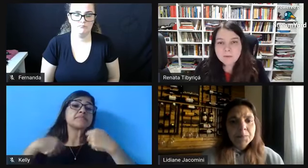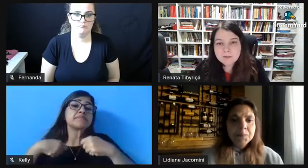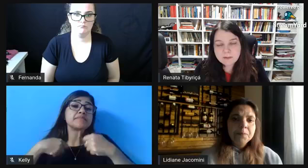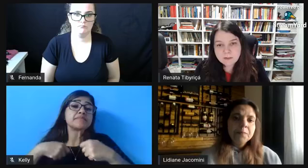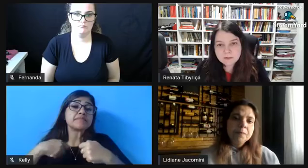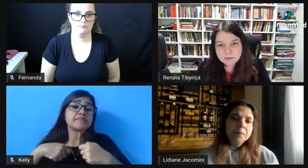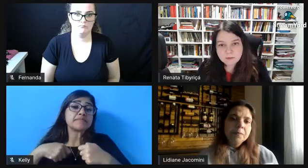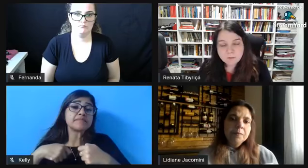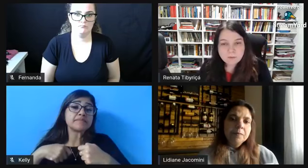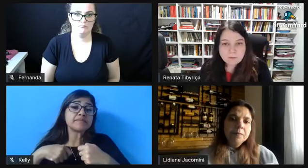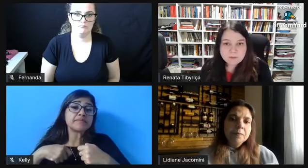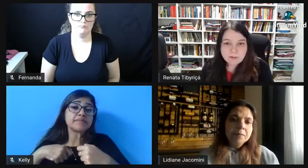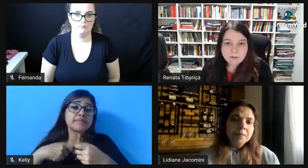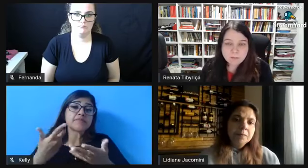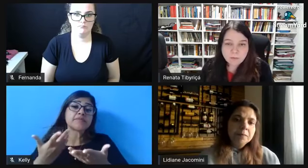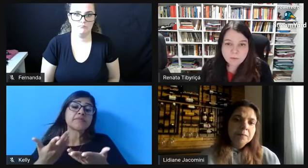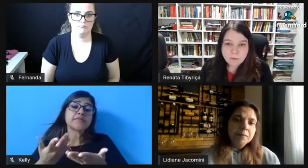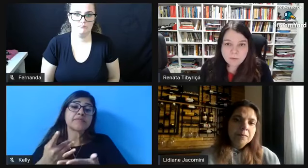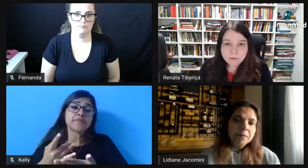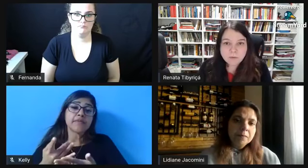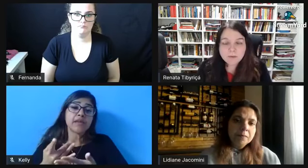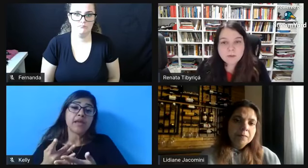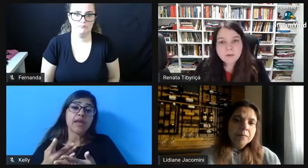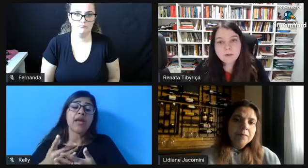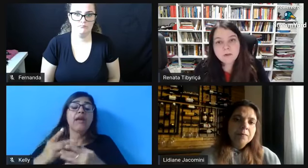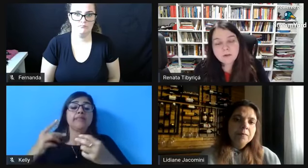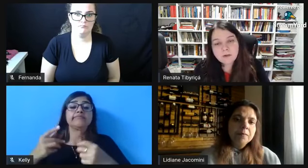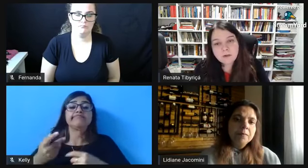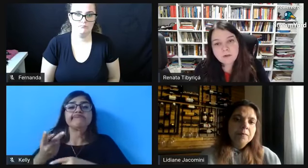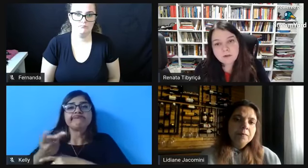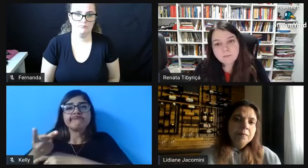encaminhar uma representação para o Ministério Público,